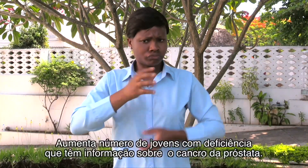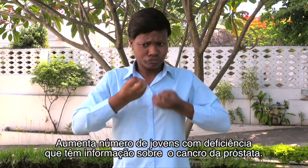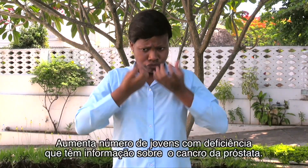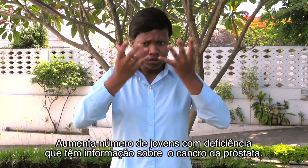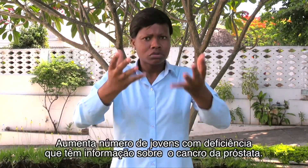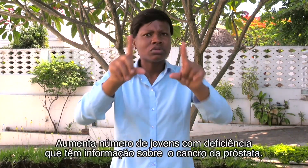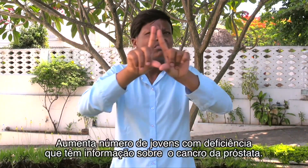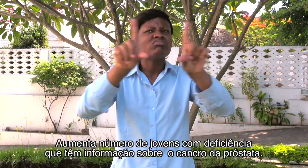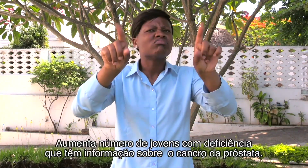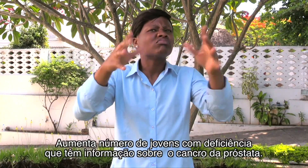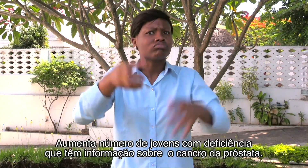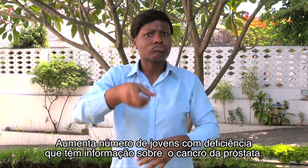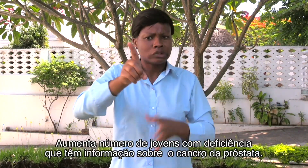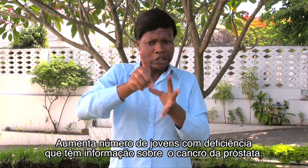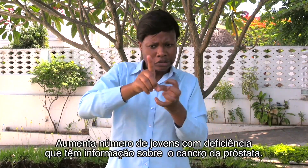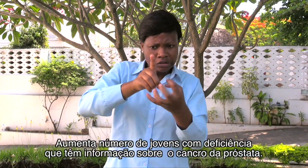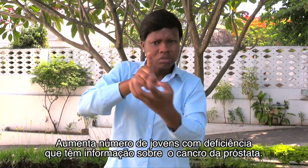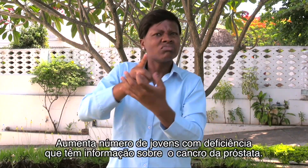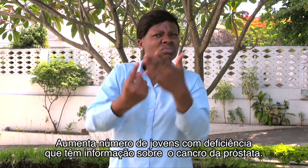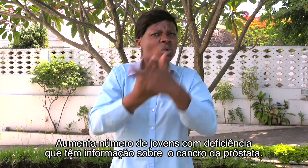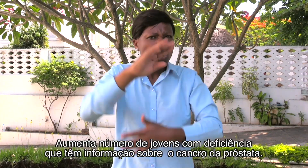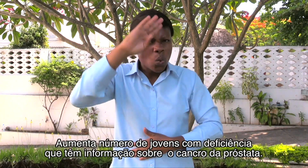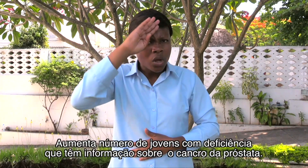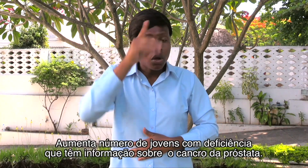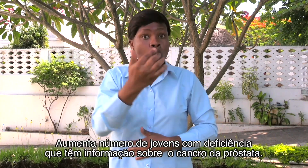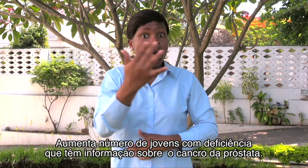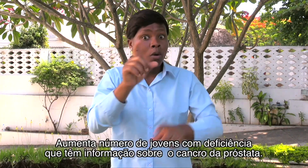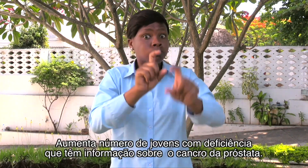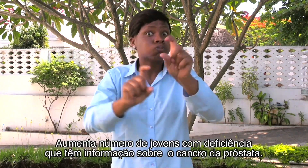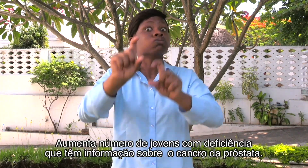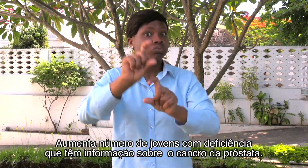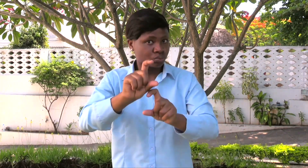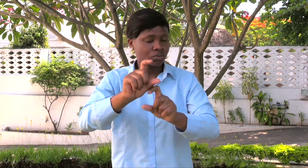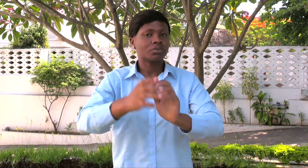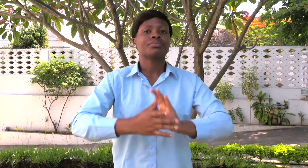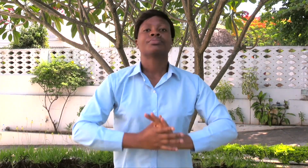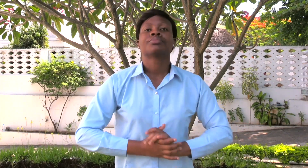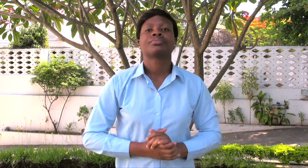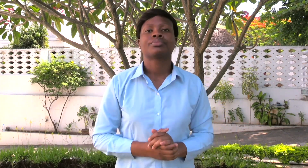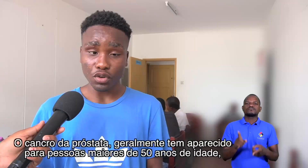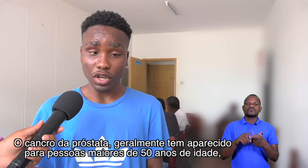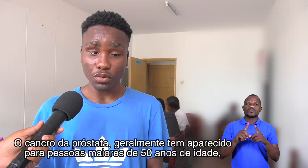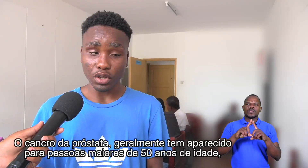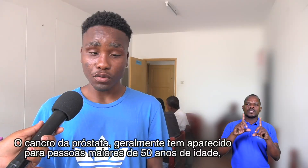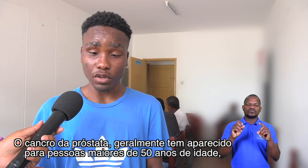Aumenta o número de jovens com deficiência que têm informação sobre o cancro da próstata. O cancro da